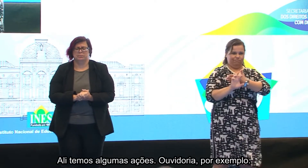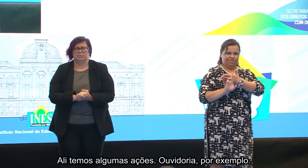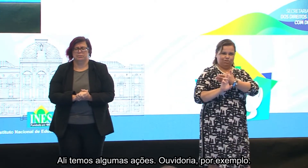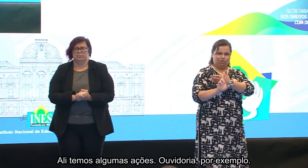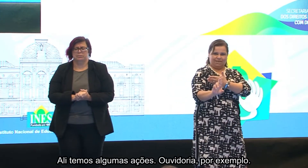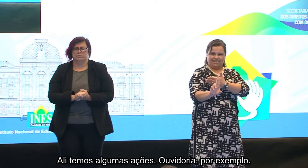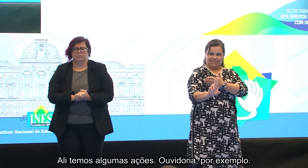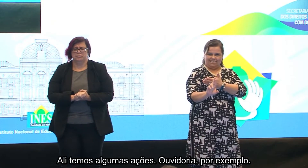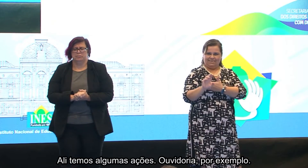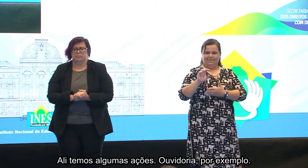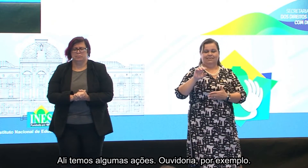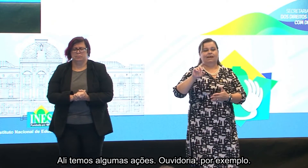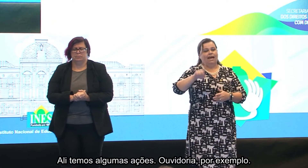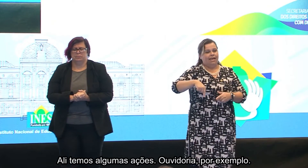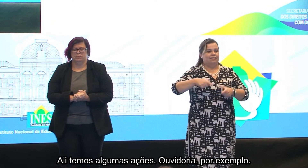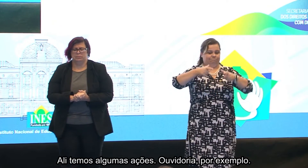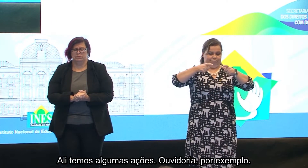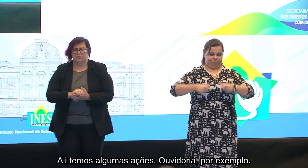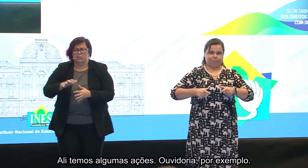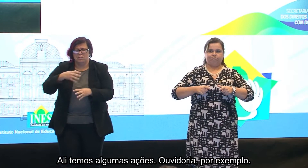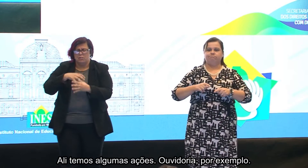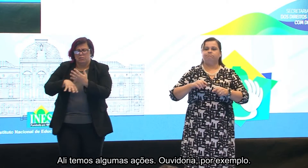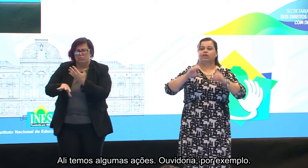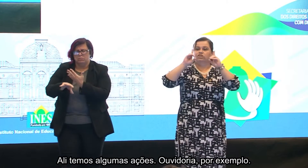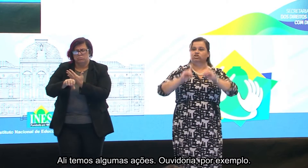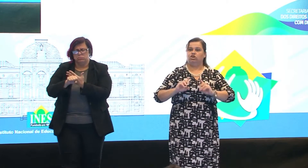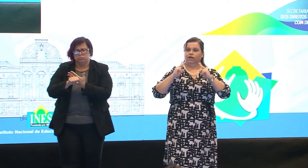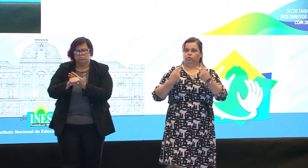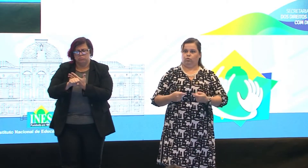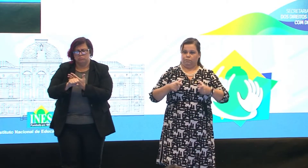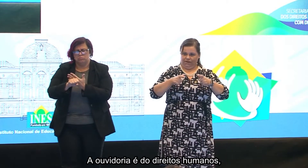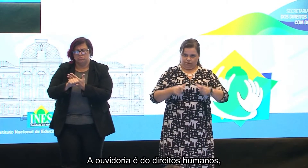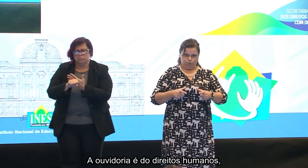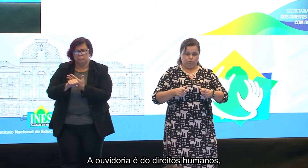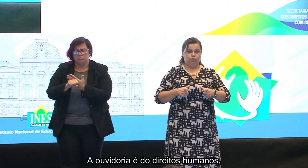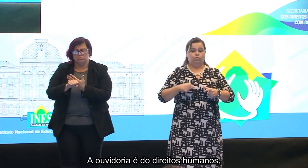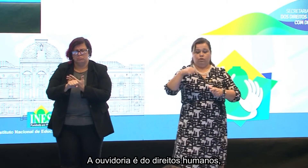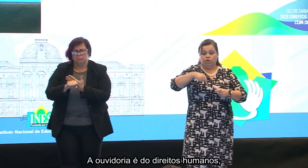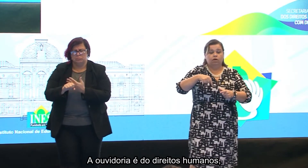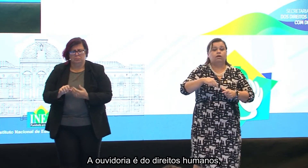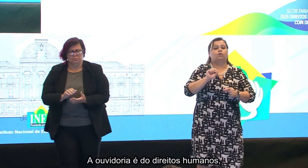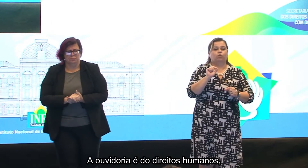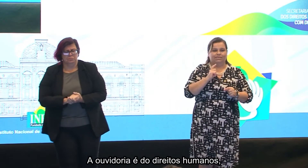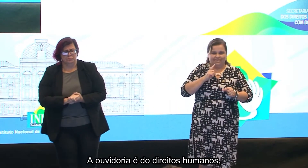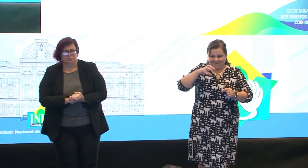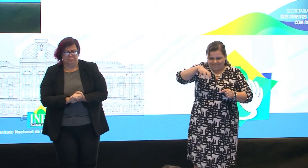temos algumas ações. Ouvidoria, por exemplo. A Ouvidoria dos Direitos Humanos.